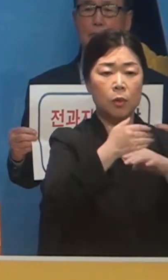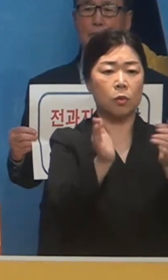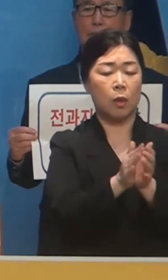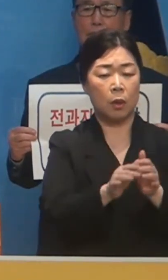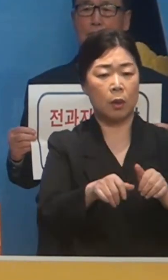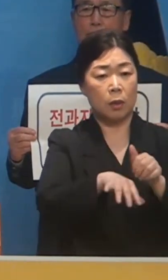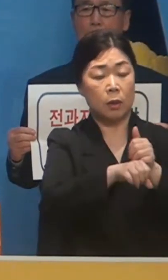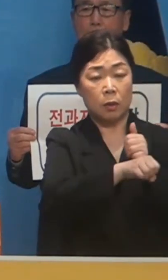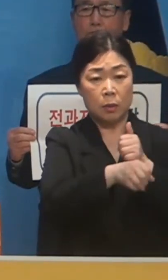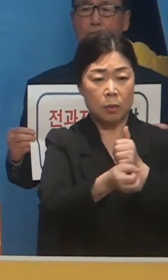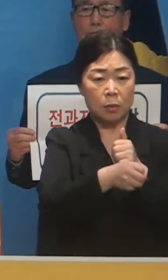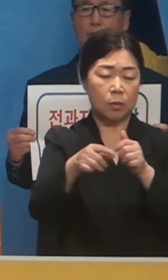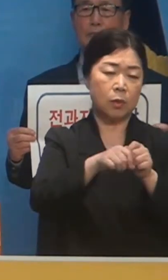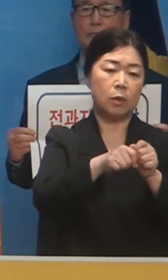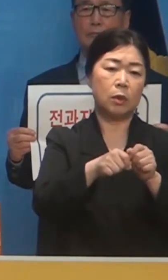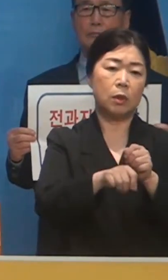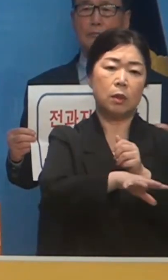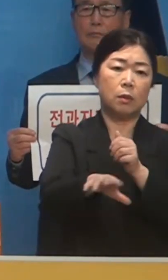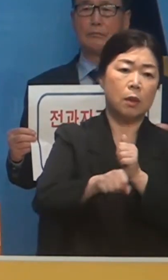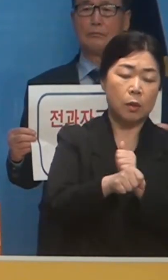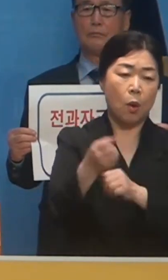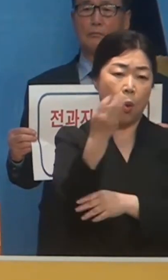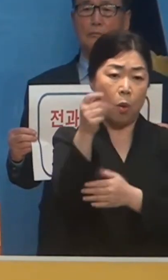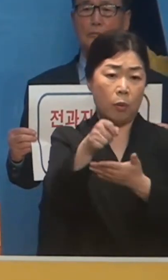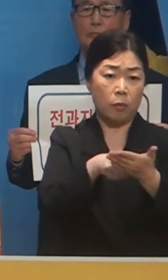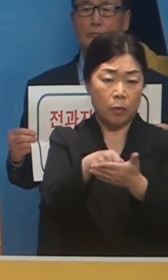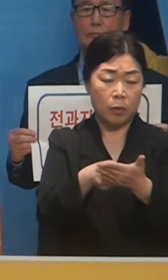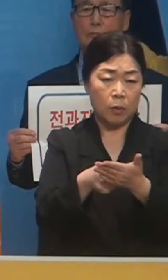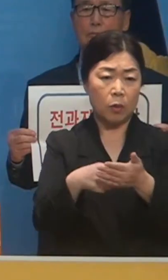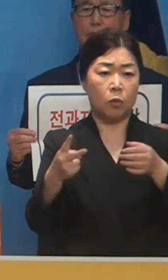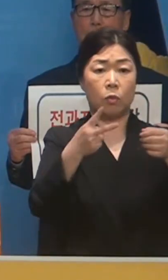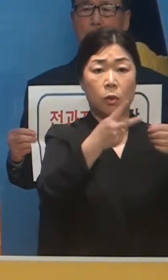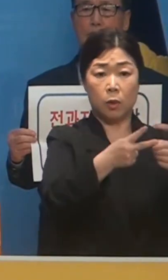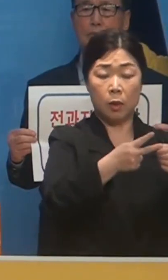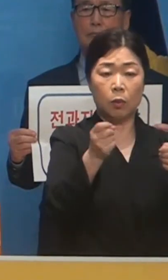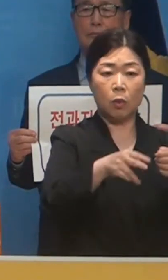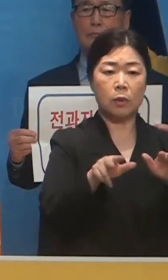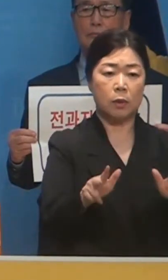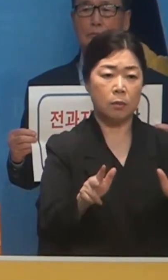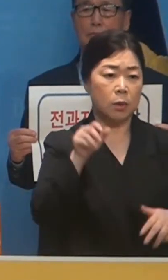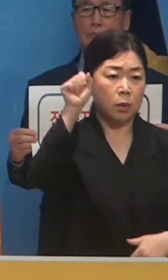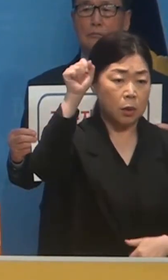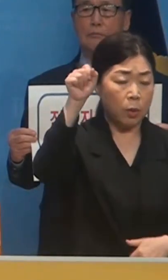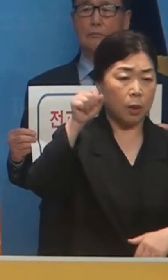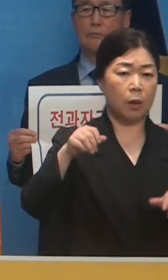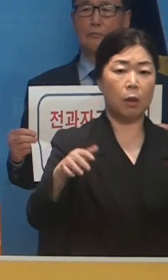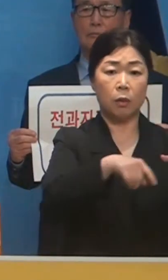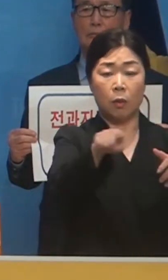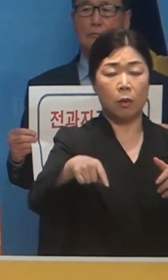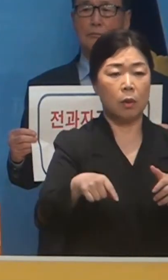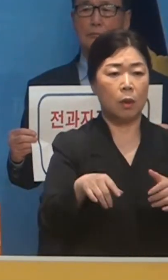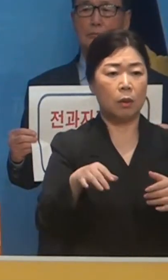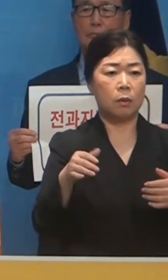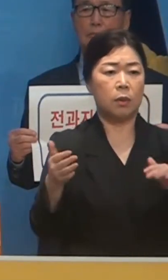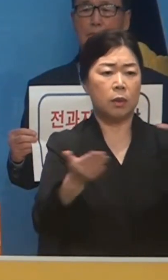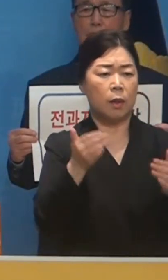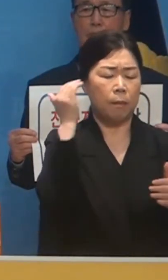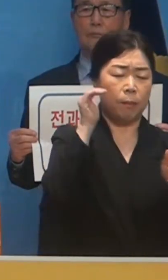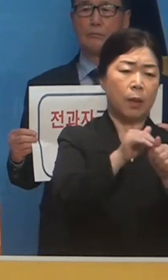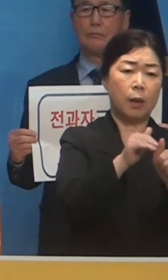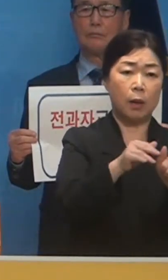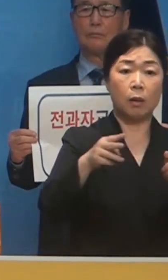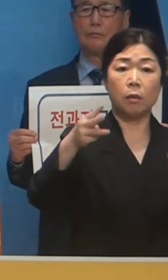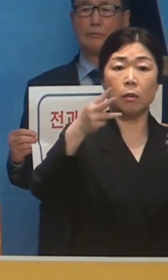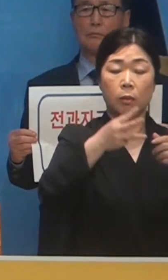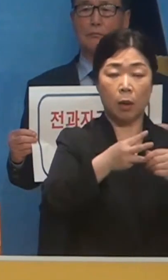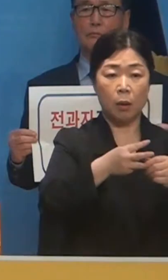산하 언론노조를 통해 언론 플레이로 여론을 조장하고 2단계, 현장에서의 시위 집회를 통해 현장을 마비시키고